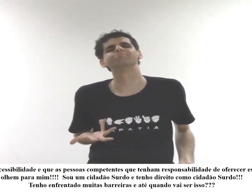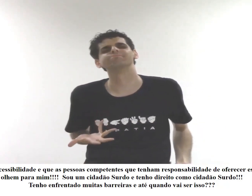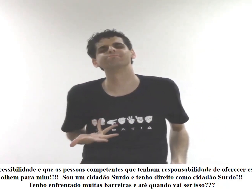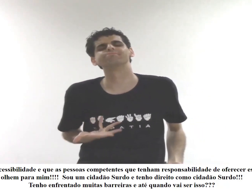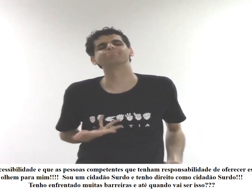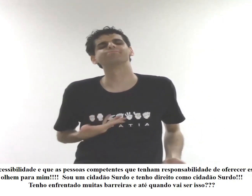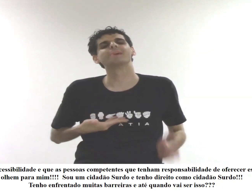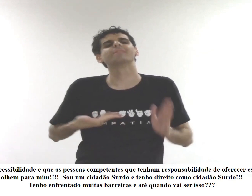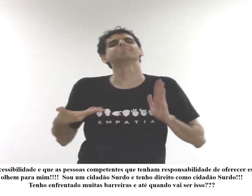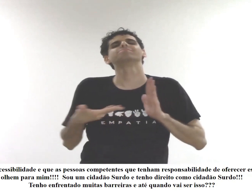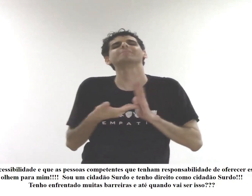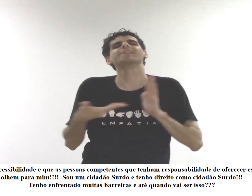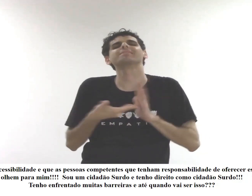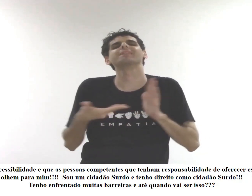surdo.